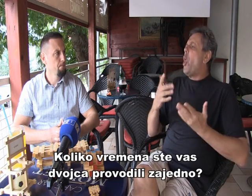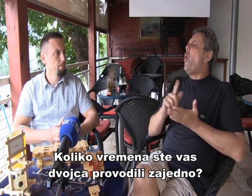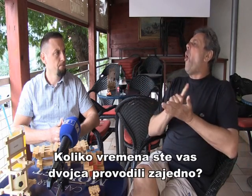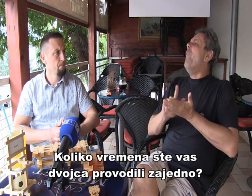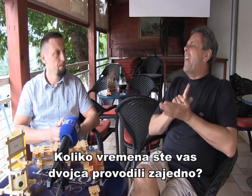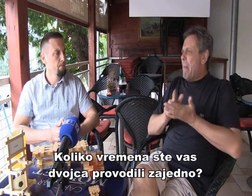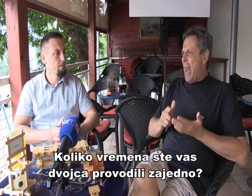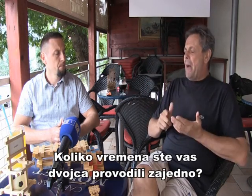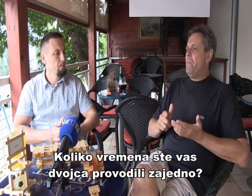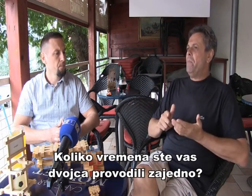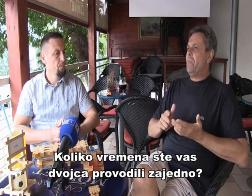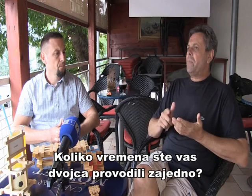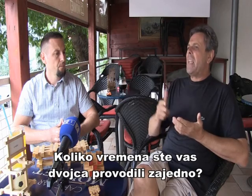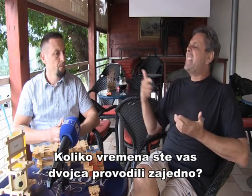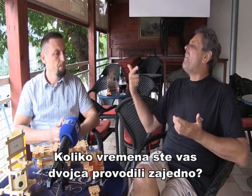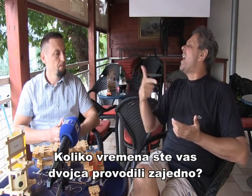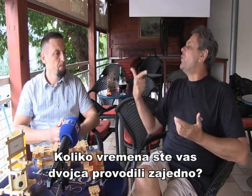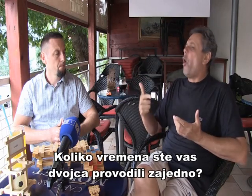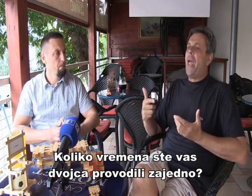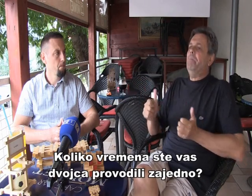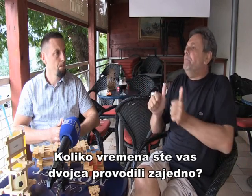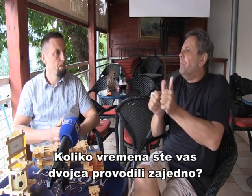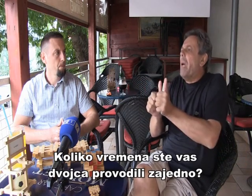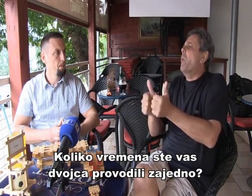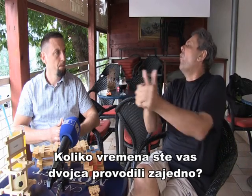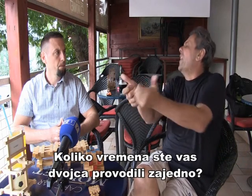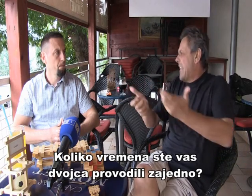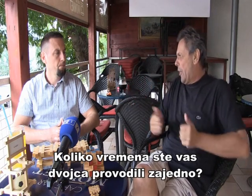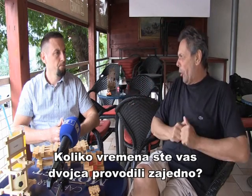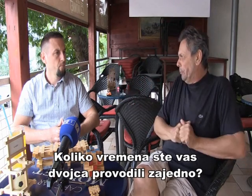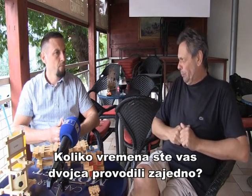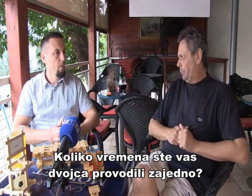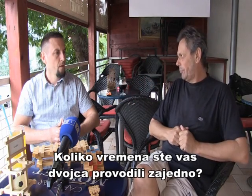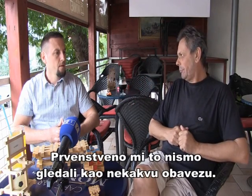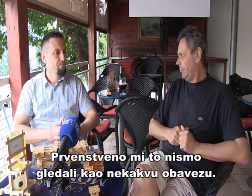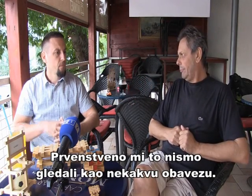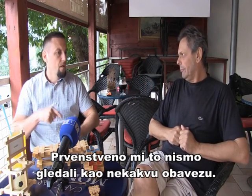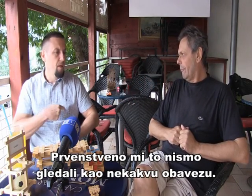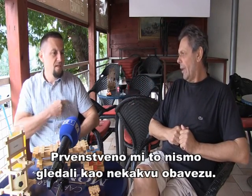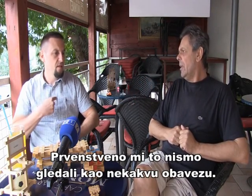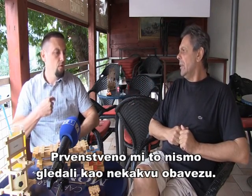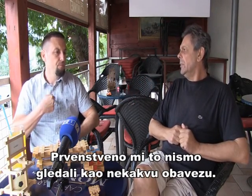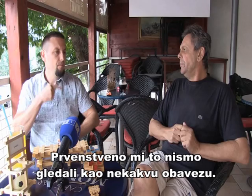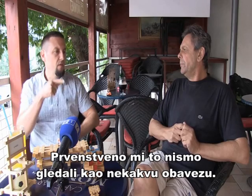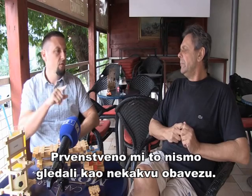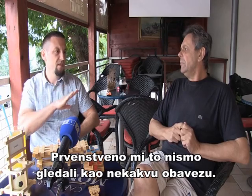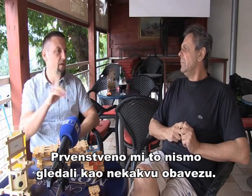koliko vremena ste vas dvoje provodili zajedno? Pa iskreno, mi to sve